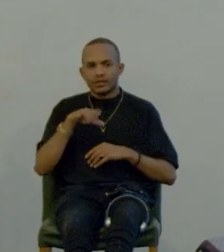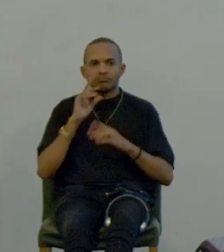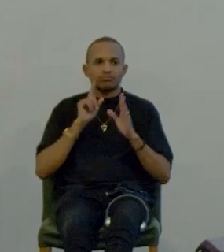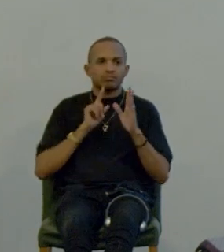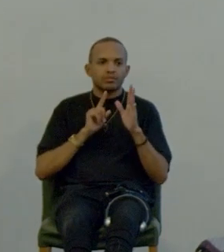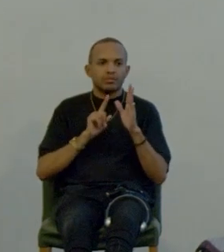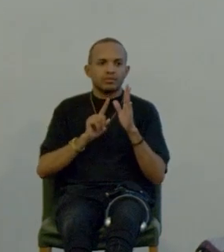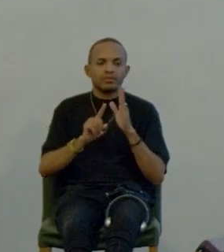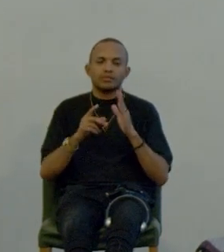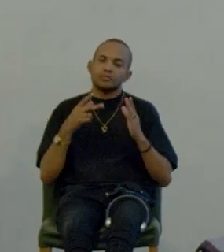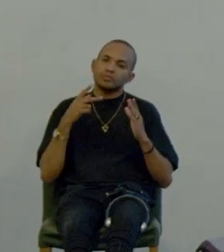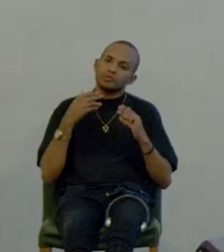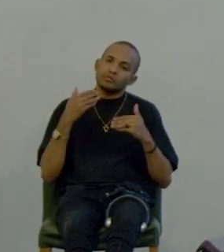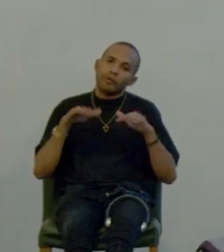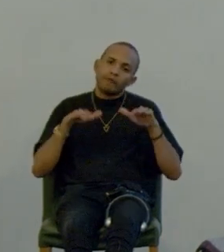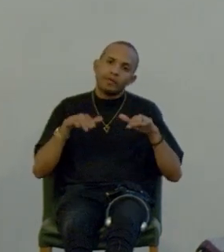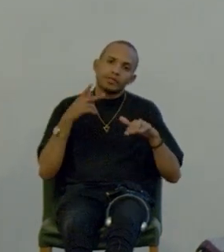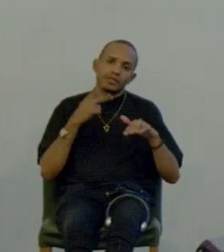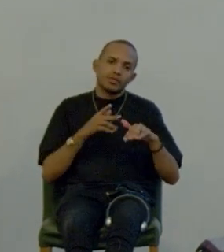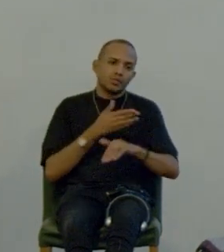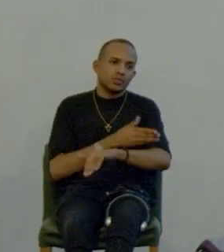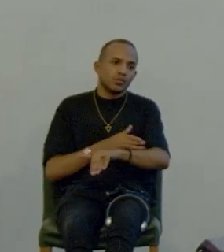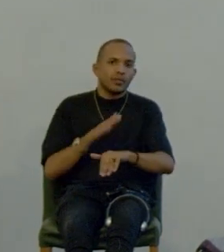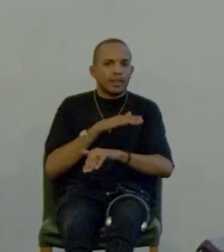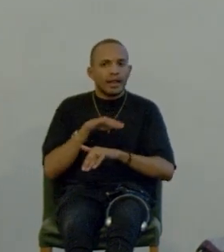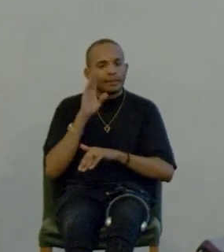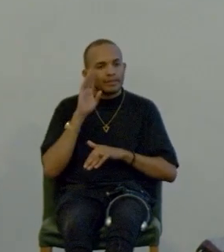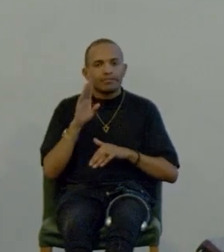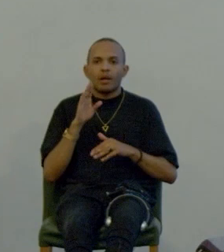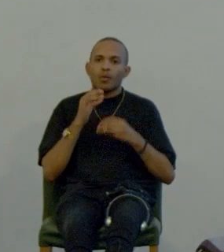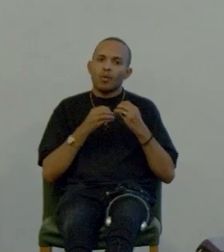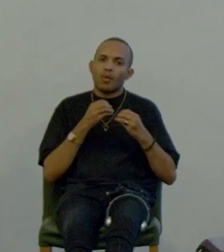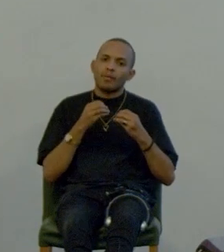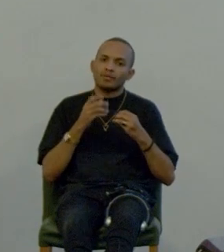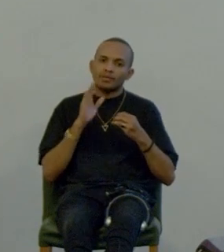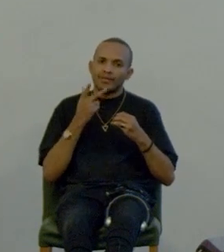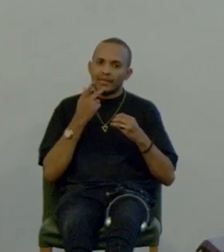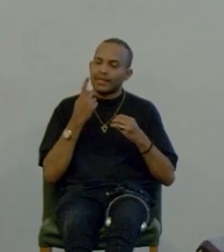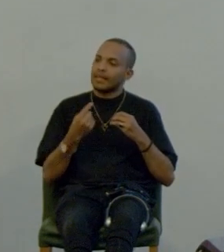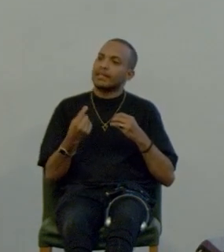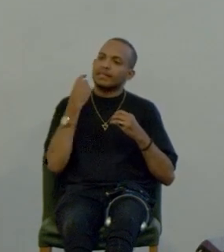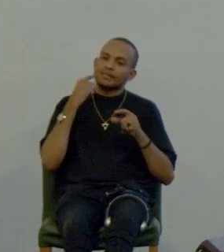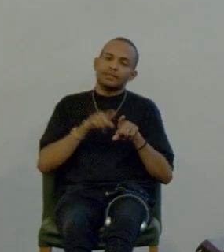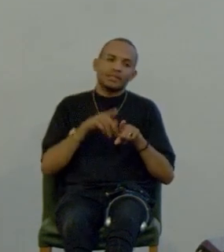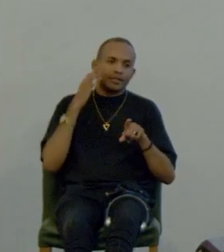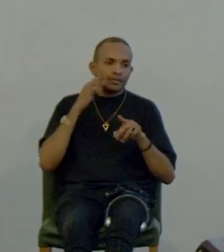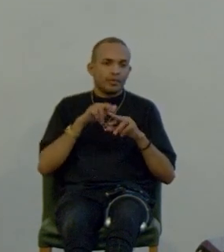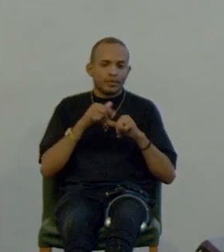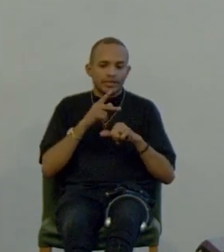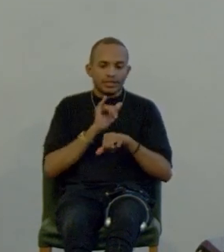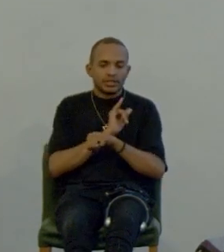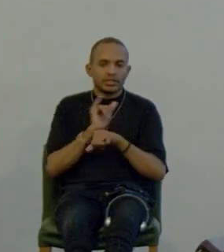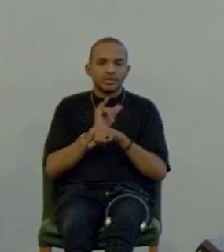do caminho. Então talvez esse padrão da hiperdominância ao qual eu me referi lá atrás, ele pode ser entendido também através desse